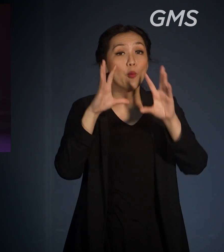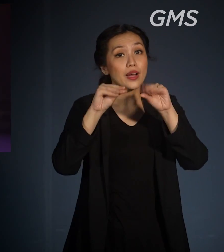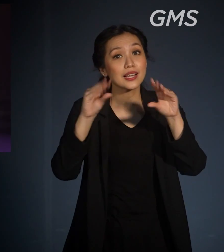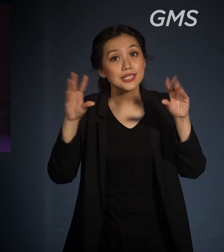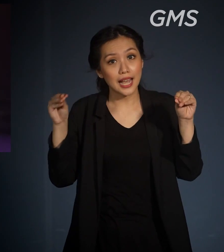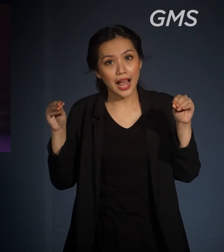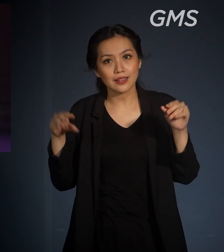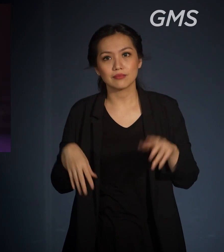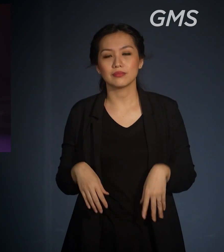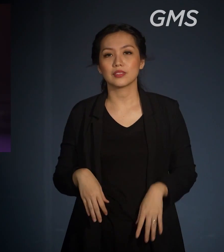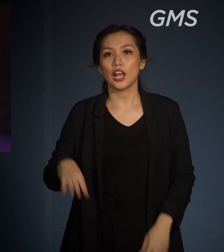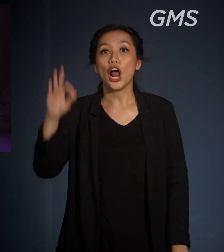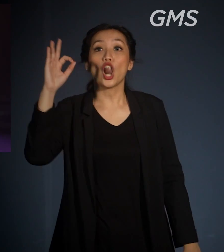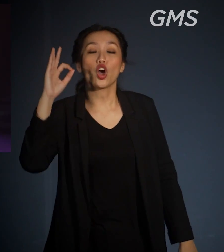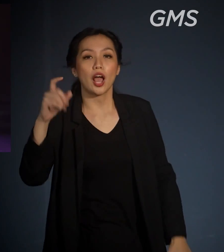dalam kehidupan kita.